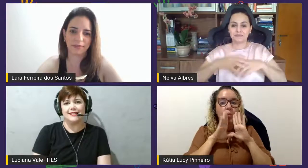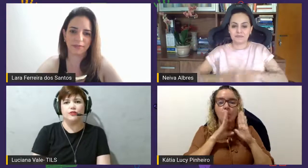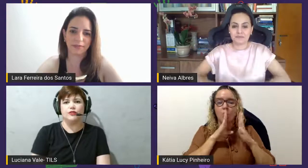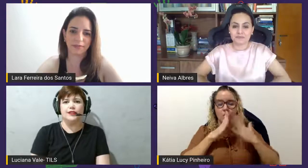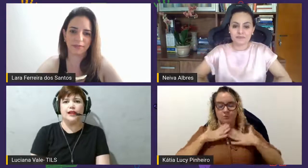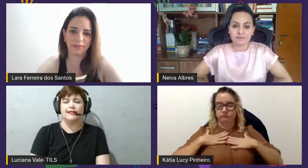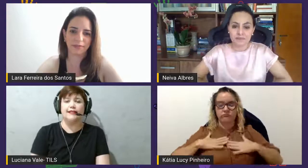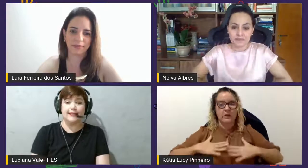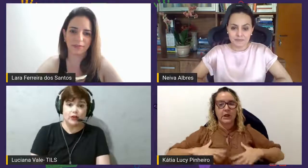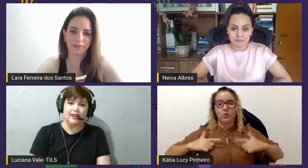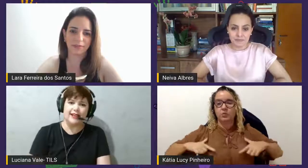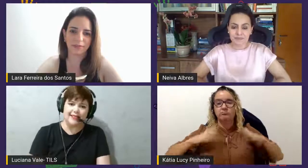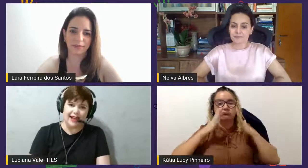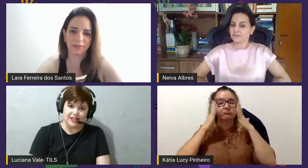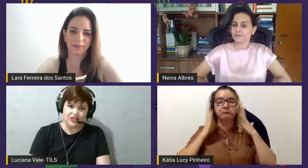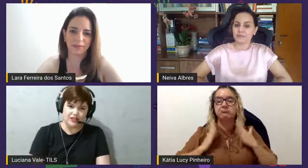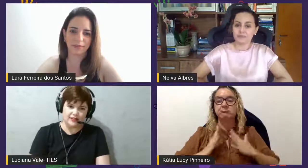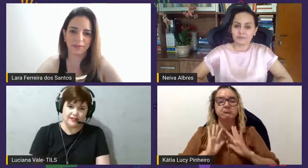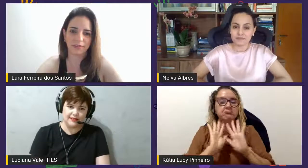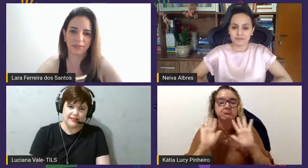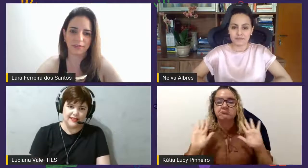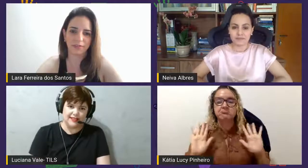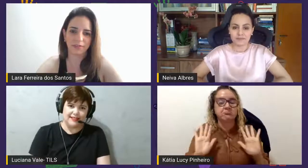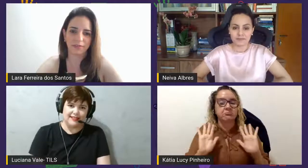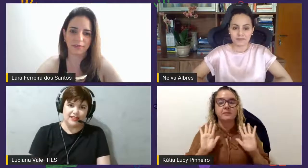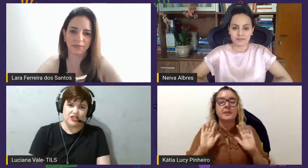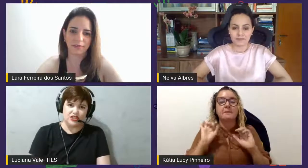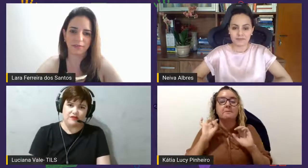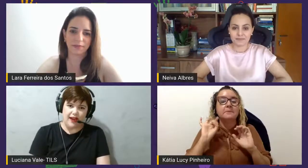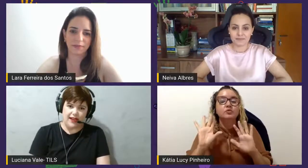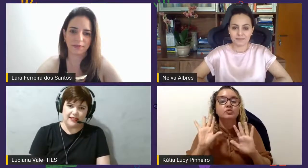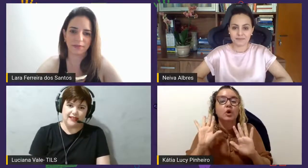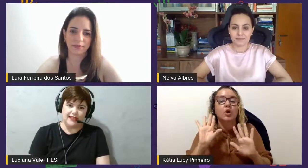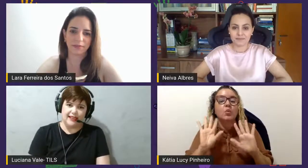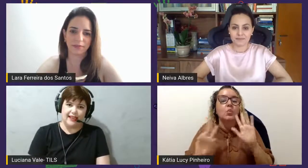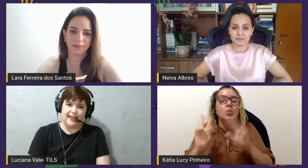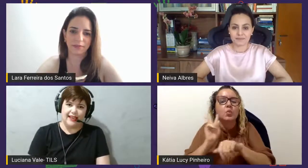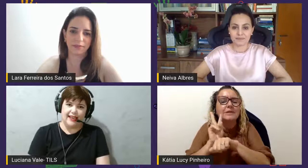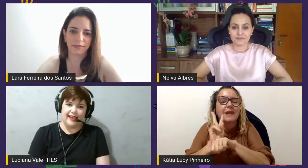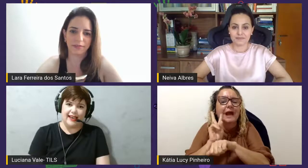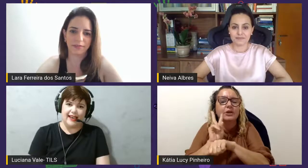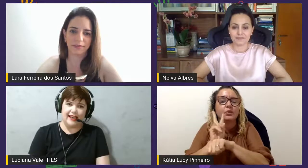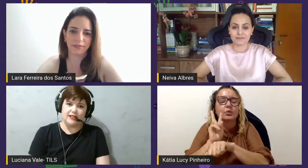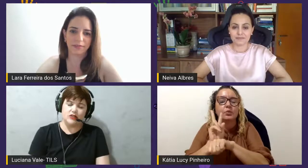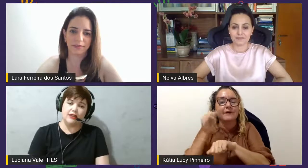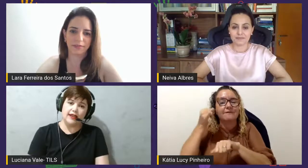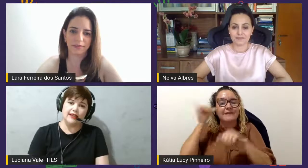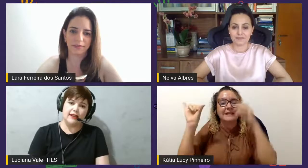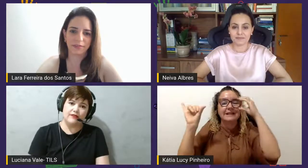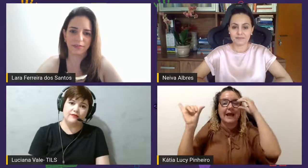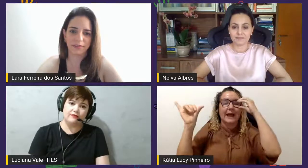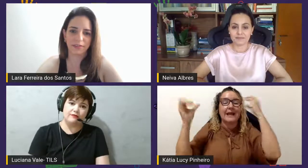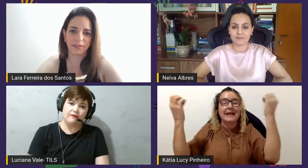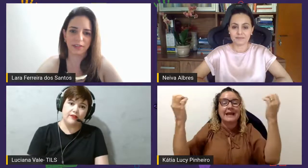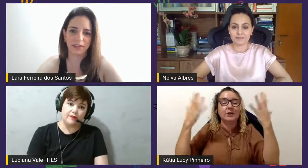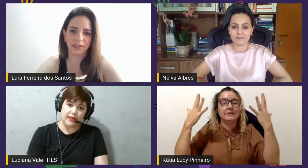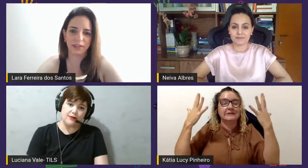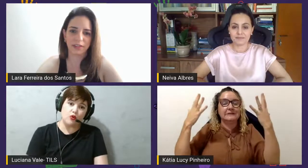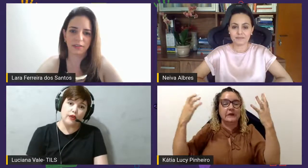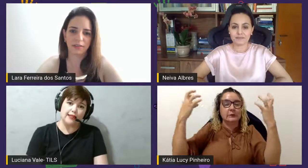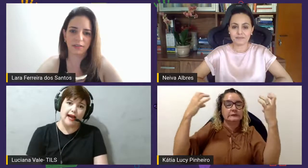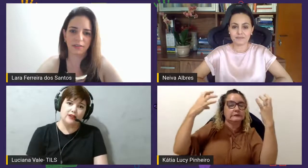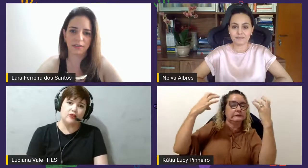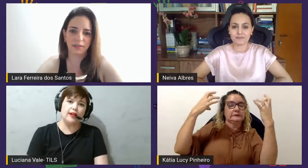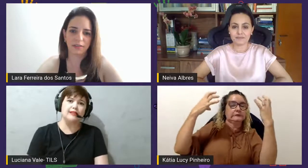Essa questão da neutralidade que a gente fala, ela só tem que ter